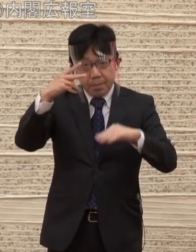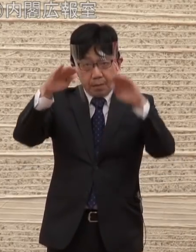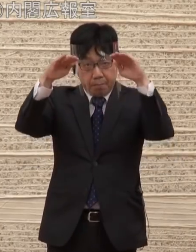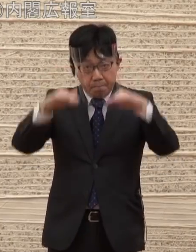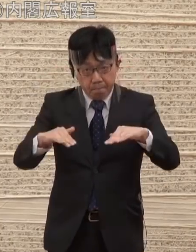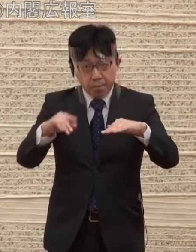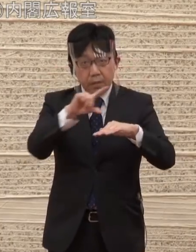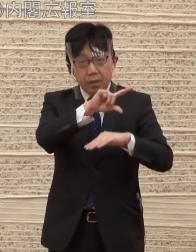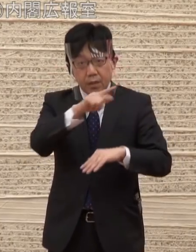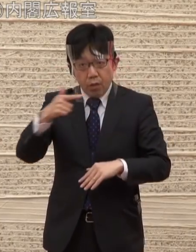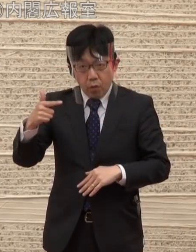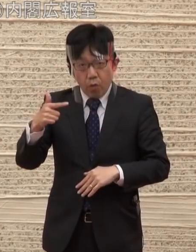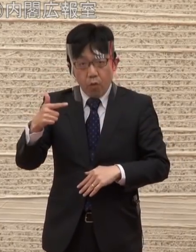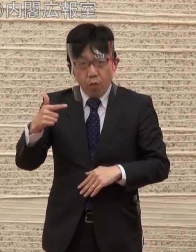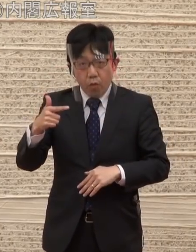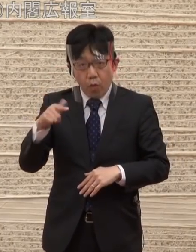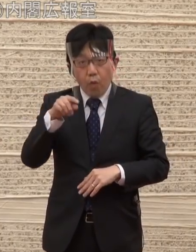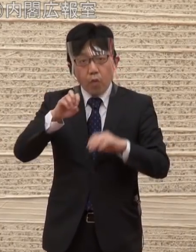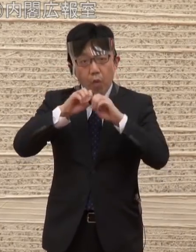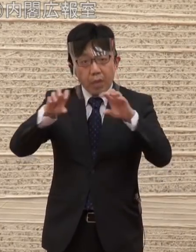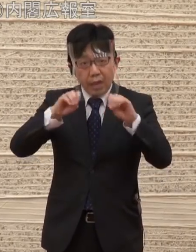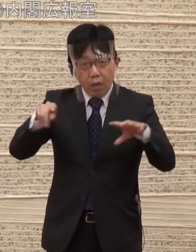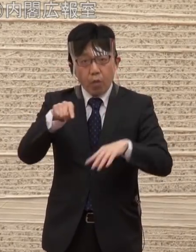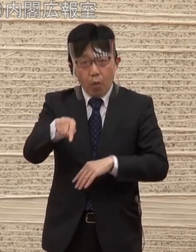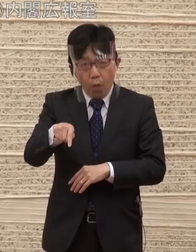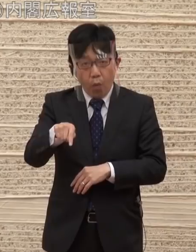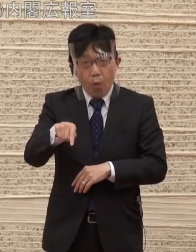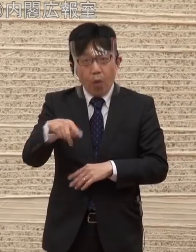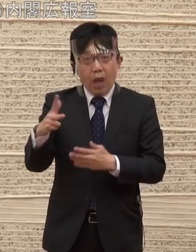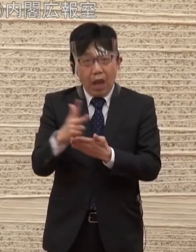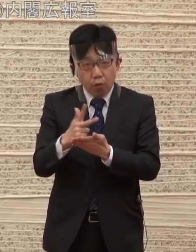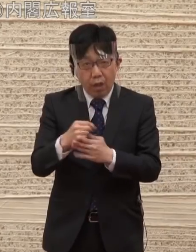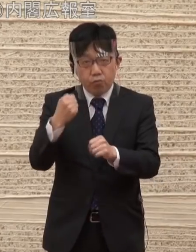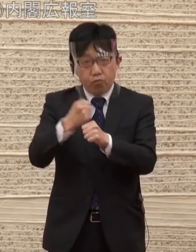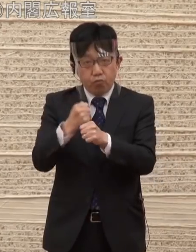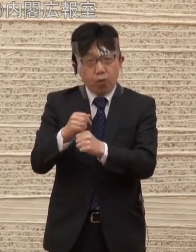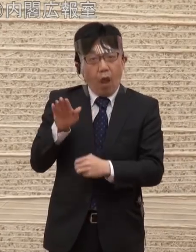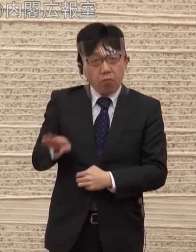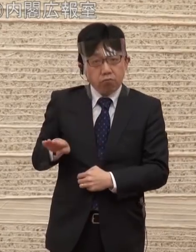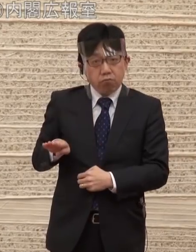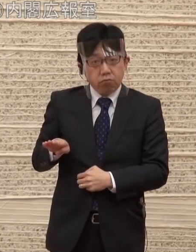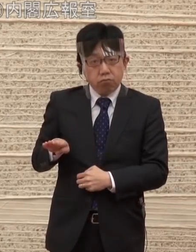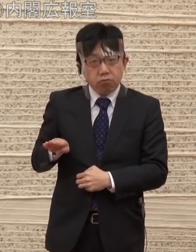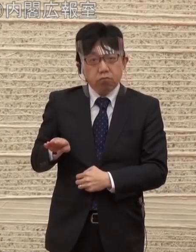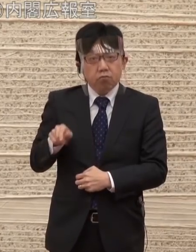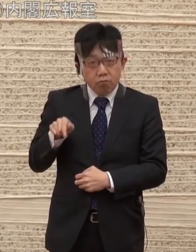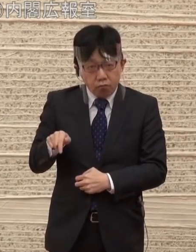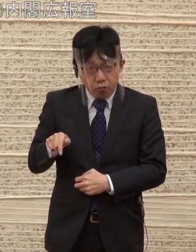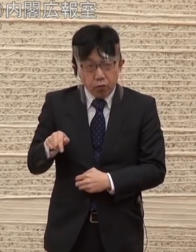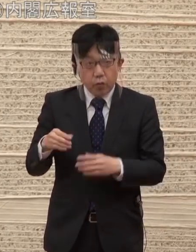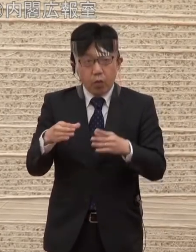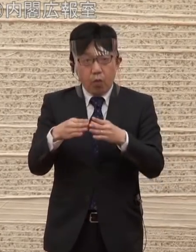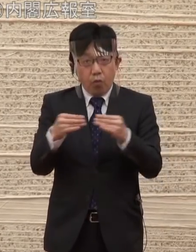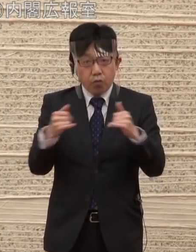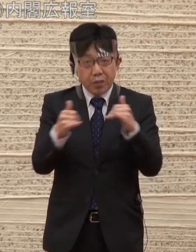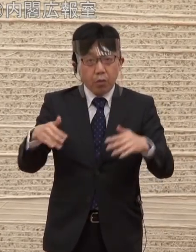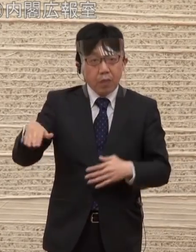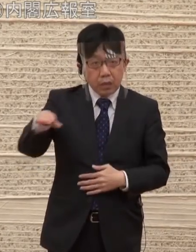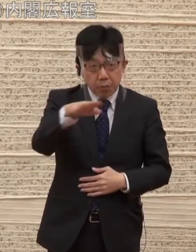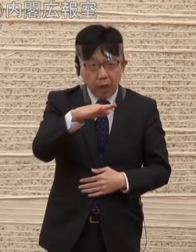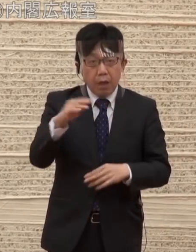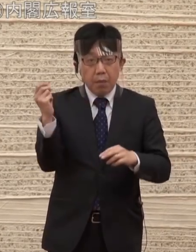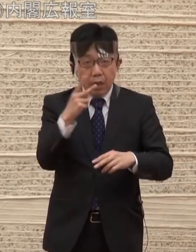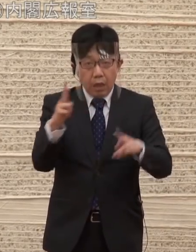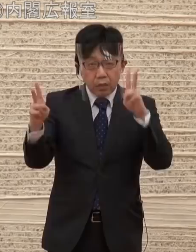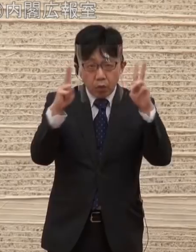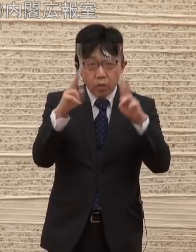いただくことなどを呼びかけるガイドラインを作成をしています駅数値国民の皆様そして事業者の皆